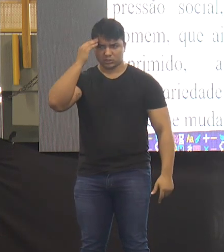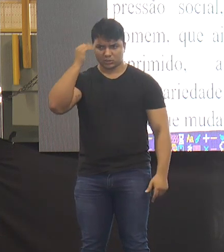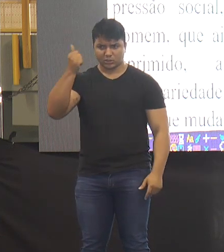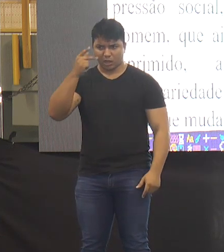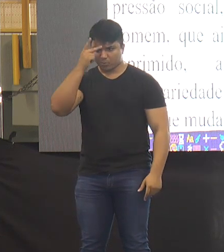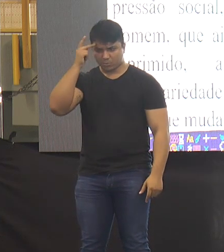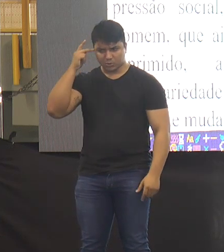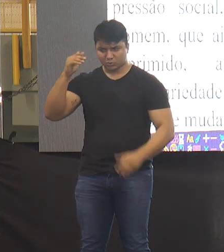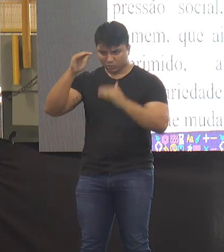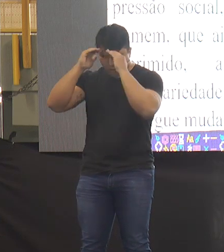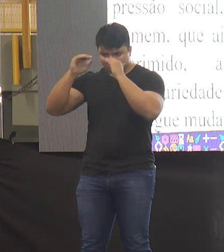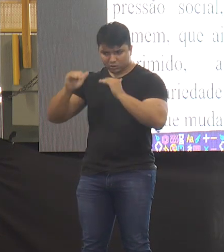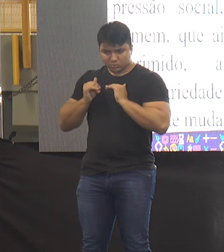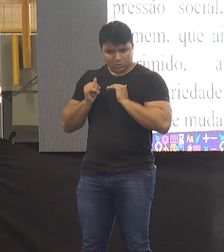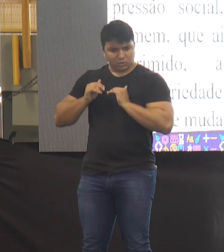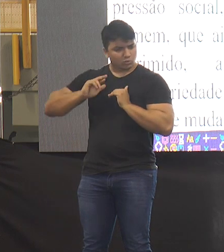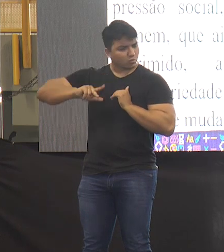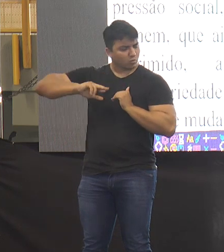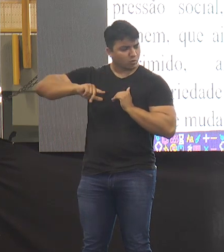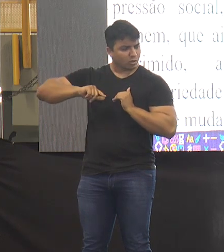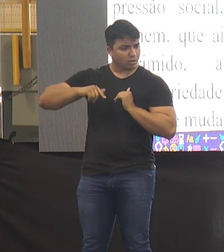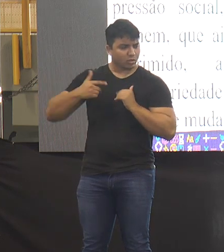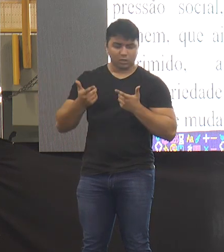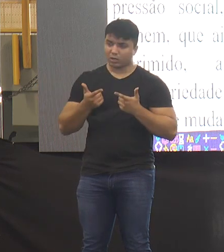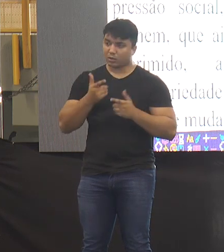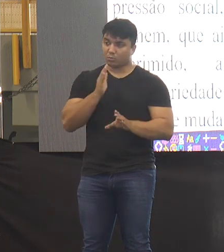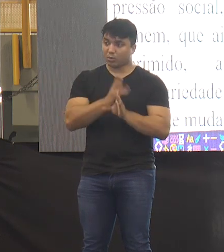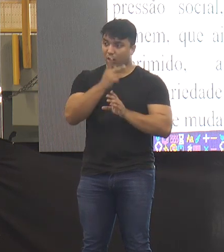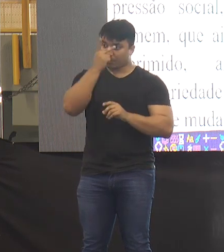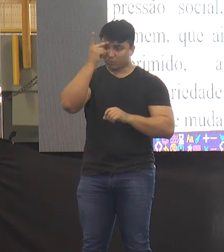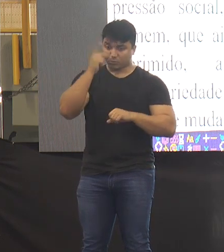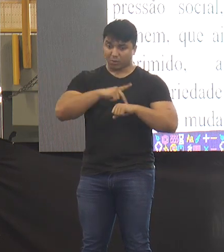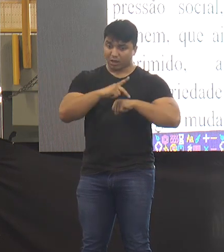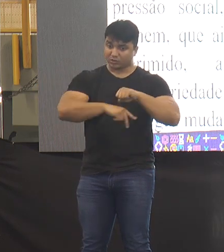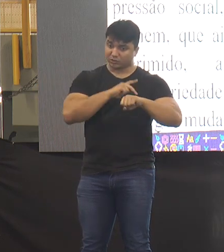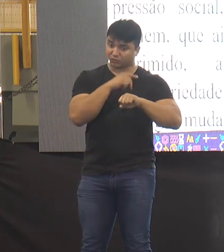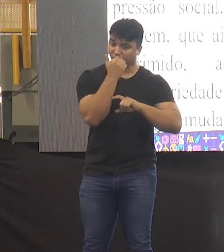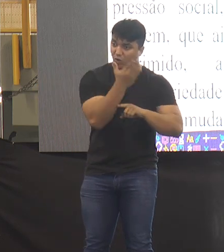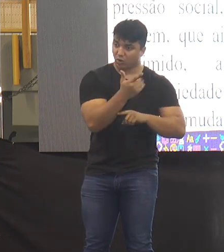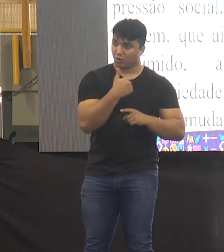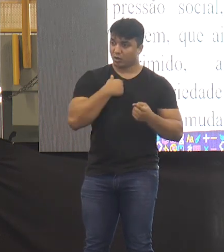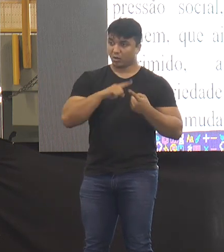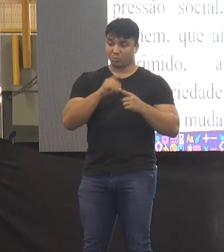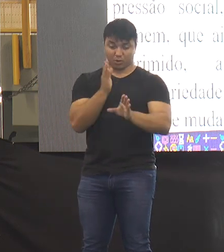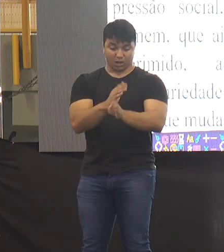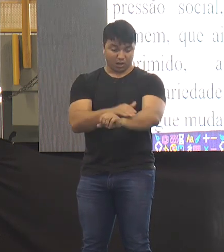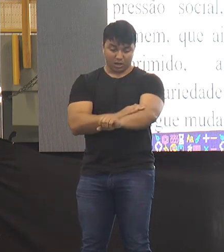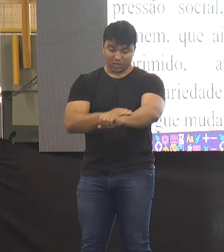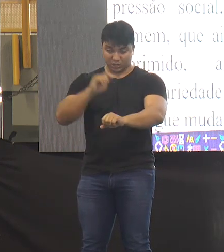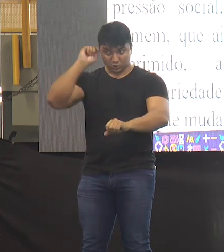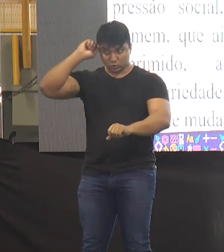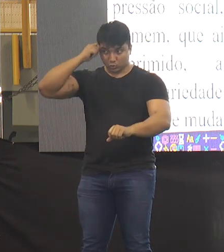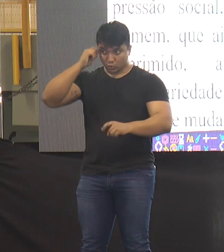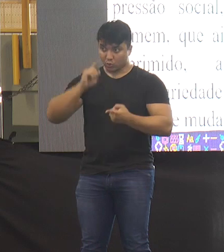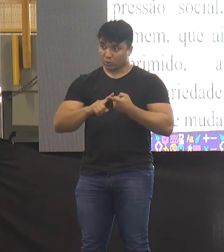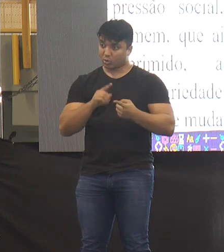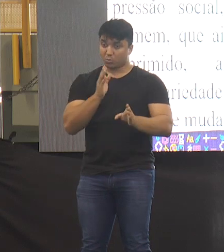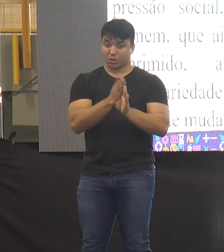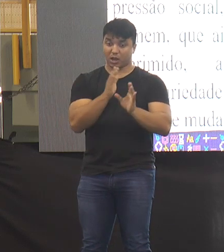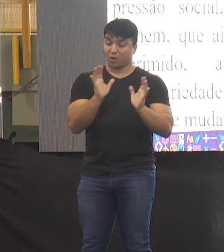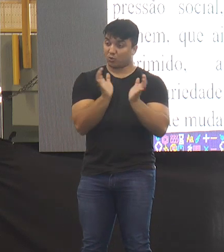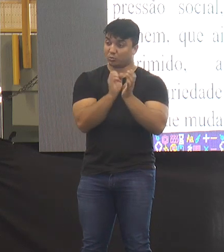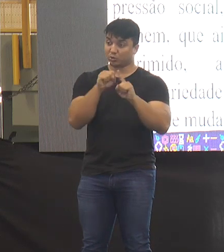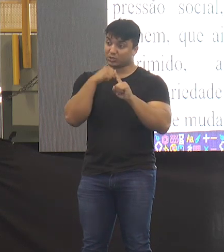de Veneza não lhe respeitam por quem ele é, porque ele é estrangeiro, porque ele é de pele escura, porque ele é de camada